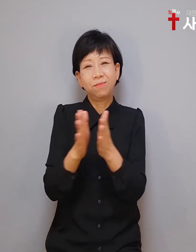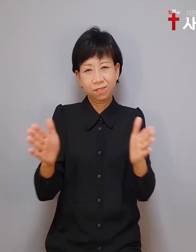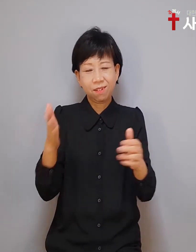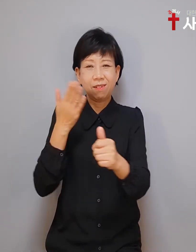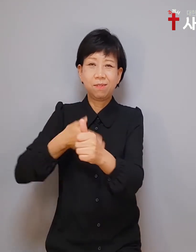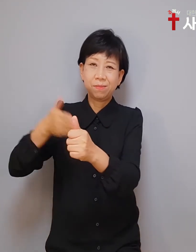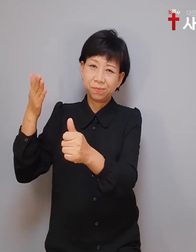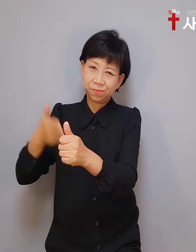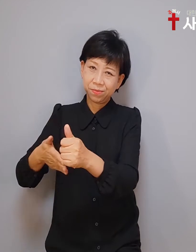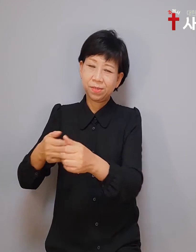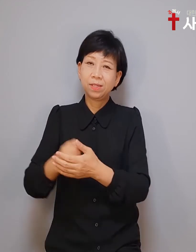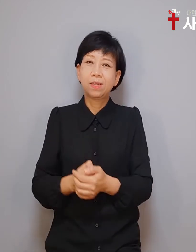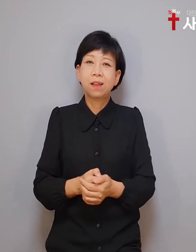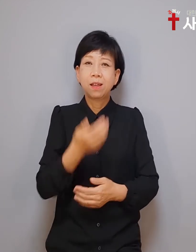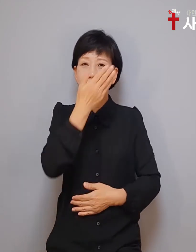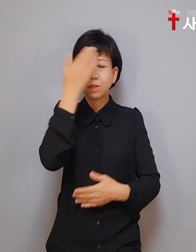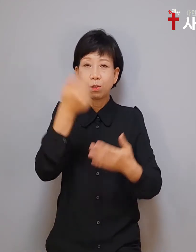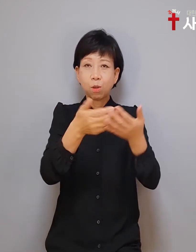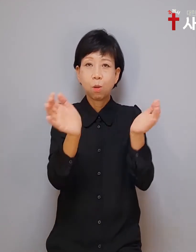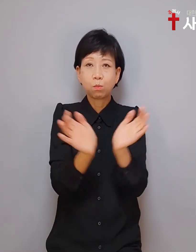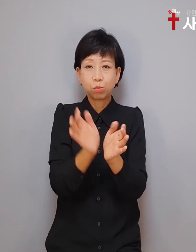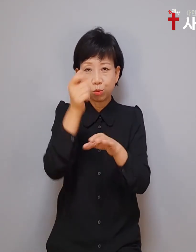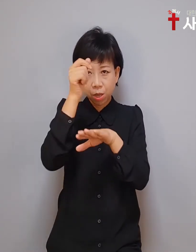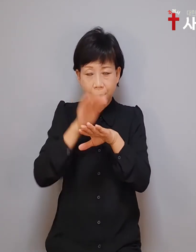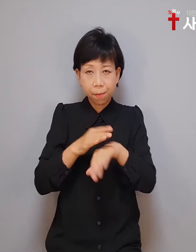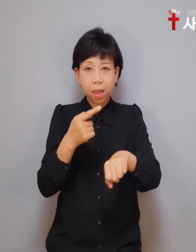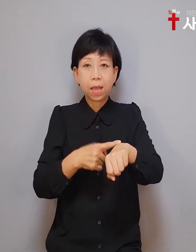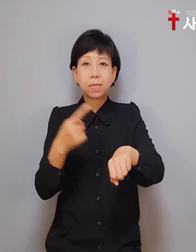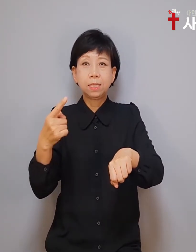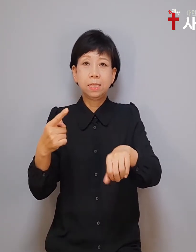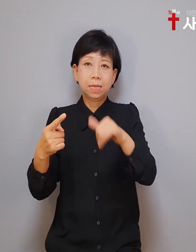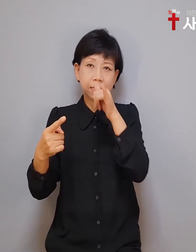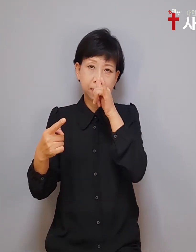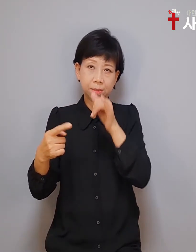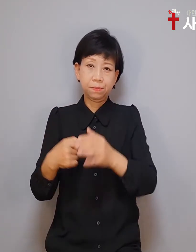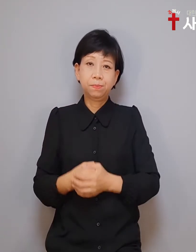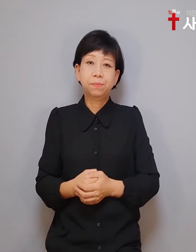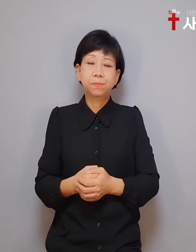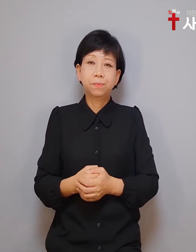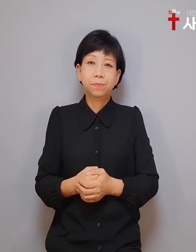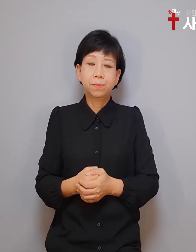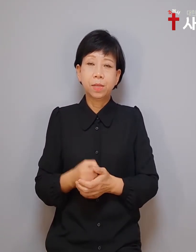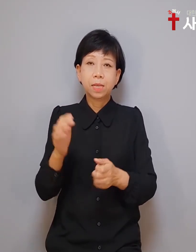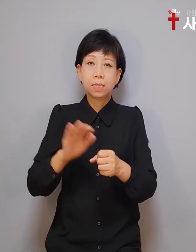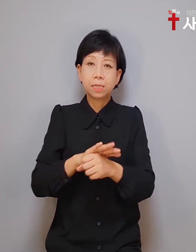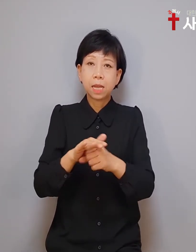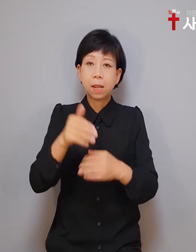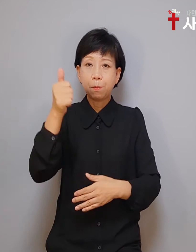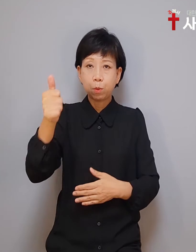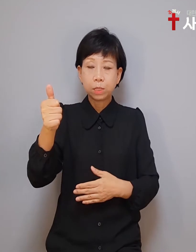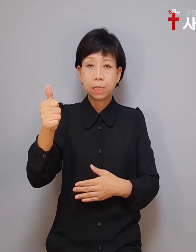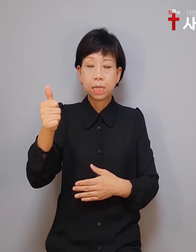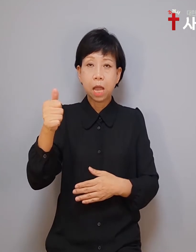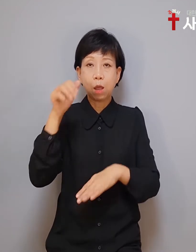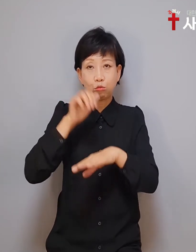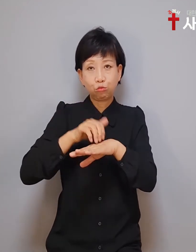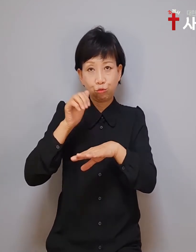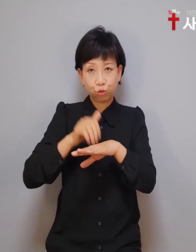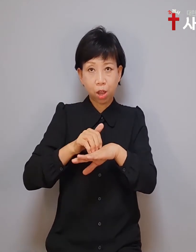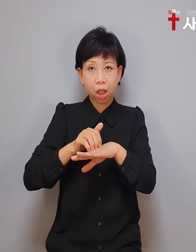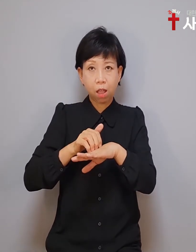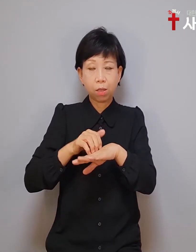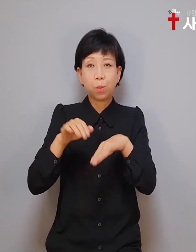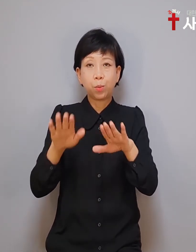청년부 예배가 오후 1시 사랑홀에서 있습니다. 사랑 목자 예비 목자 훈련이 오늘도